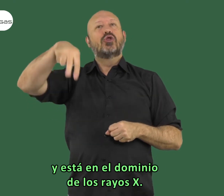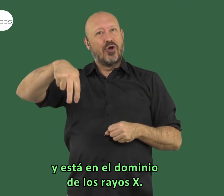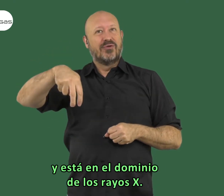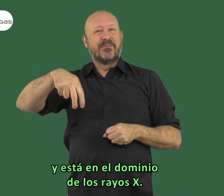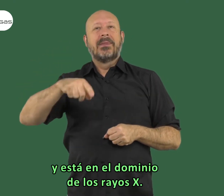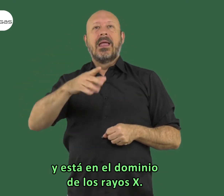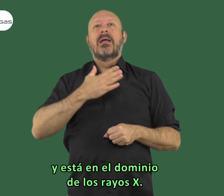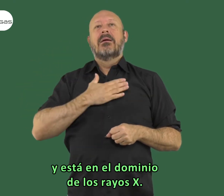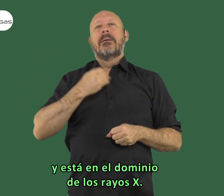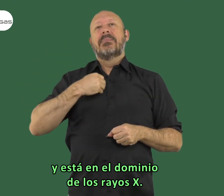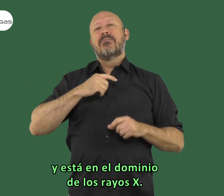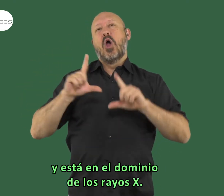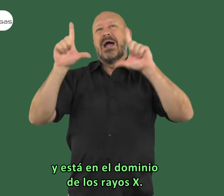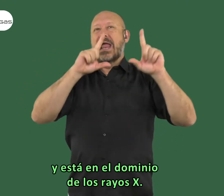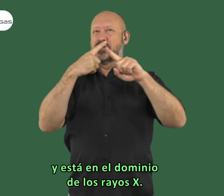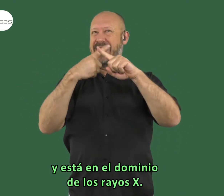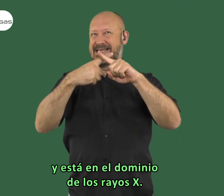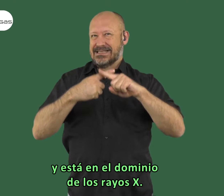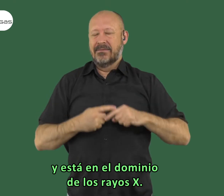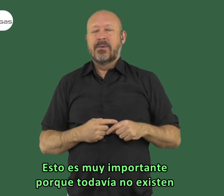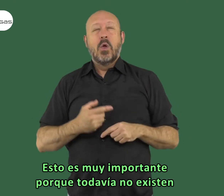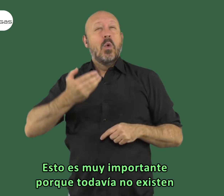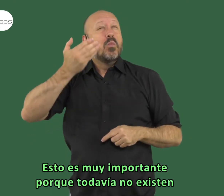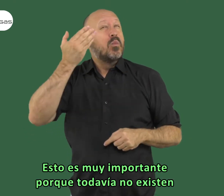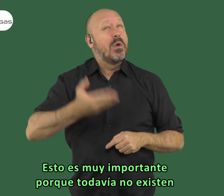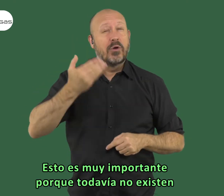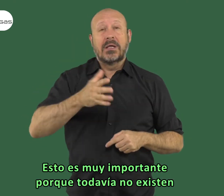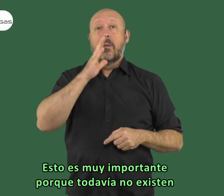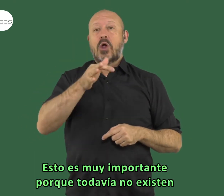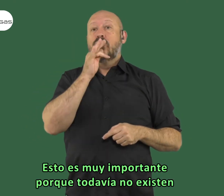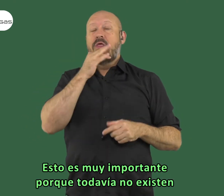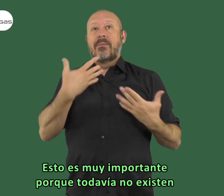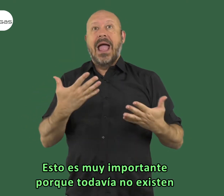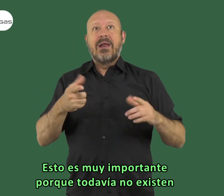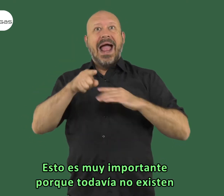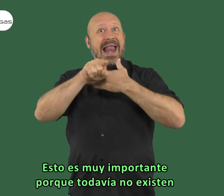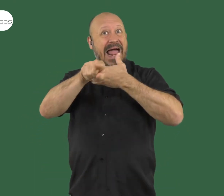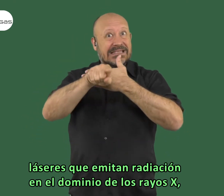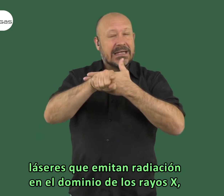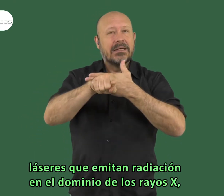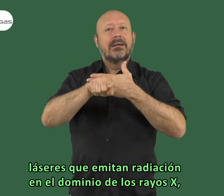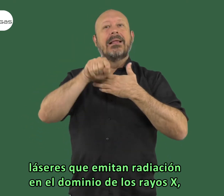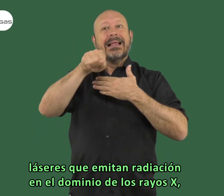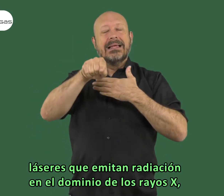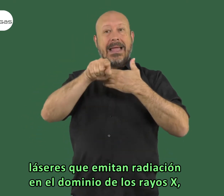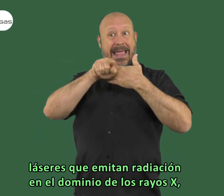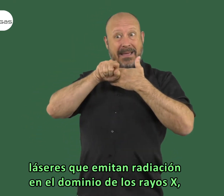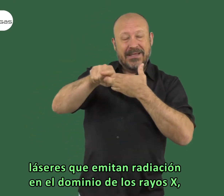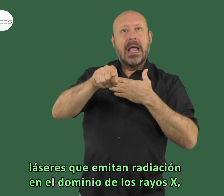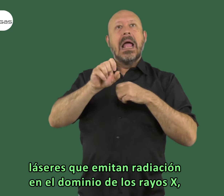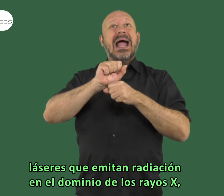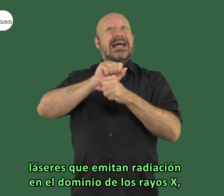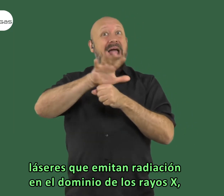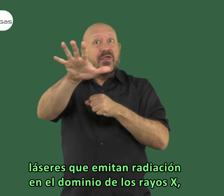sincrotrón y está en el dominio de los rayos X. Entonces es muy importante porque todavía no existen láser